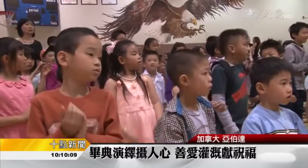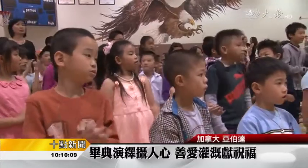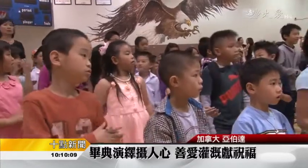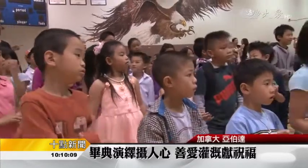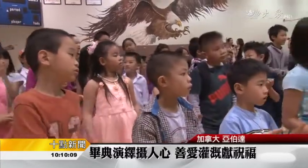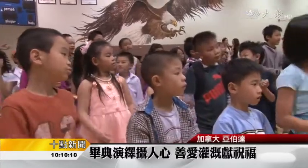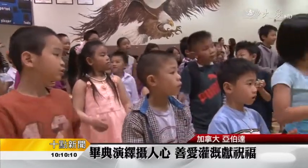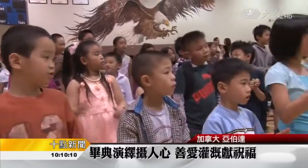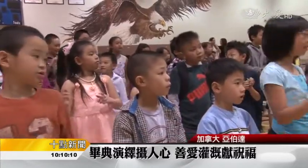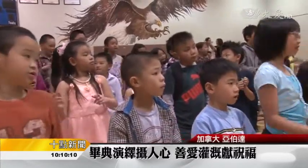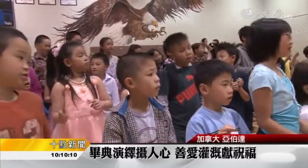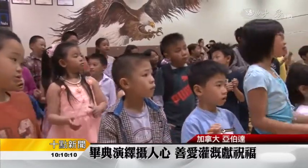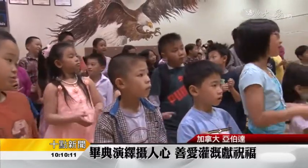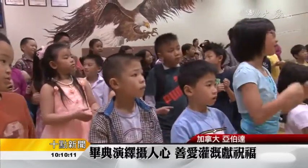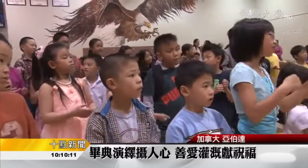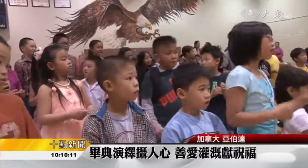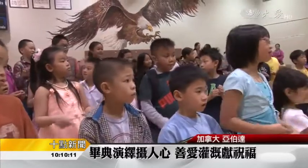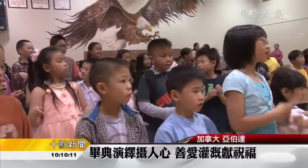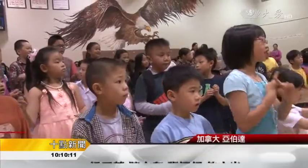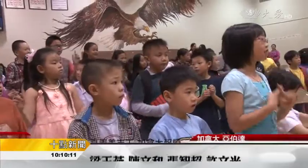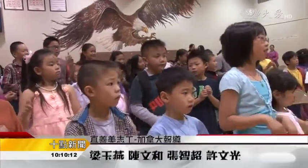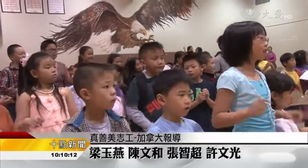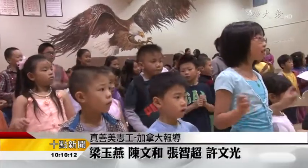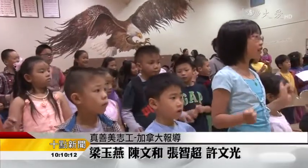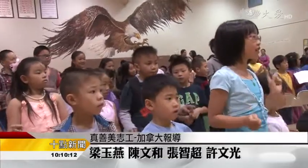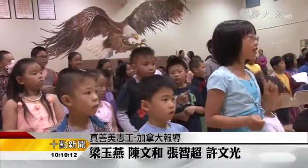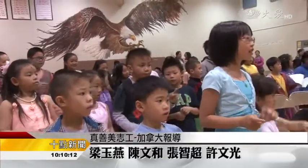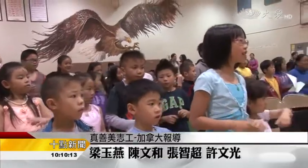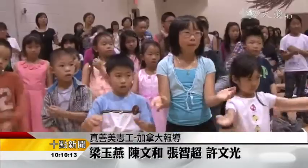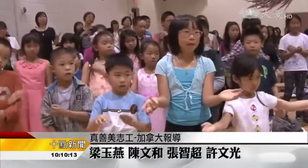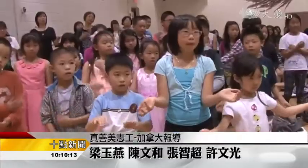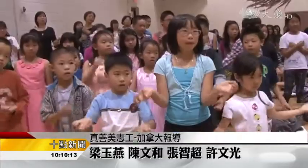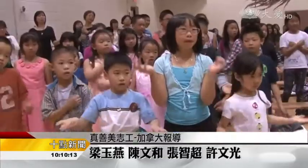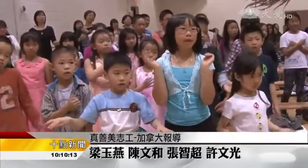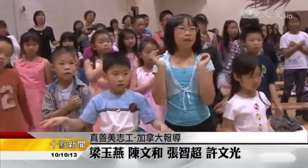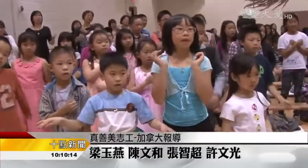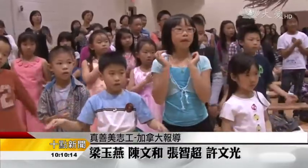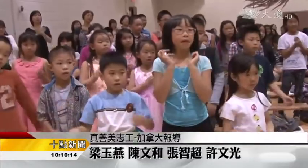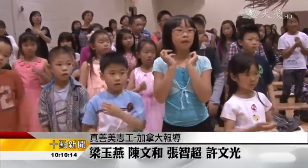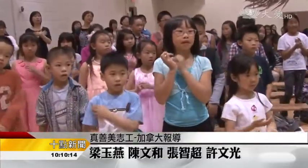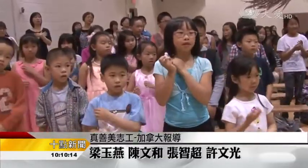沉浸在善与爱的气氛中。大爱新闻之声美职工加拿大报道。